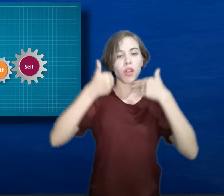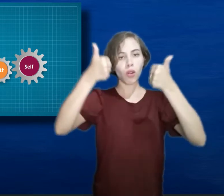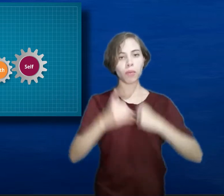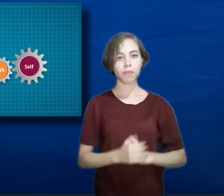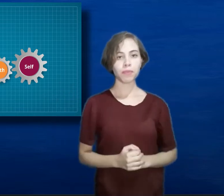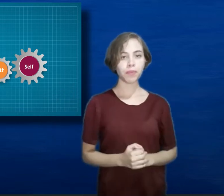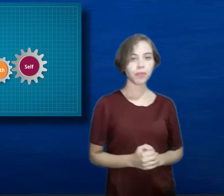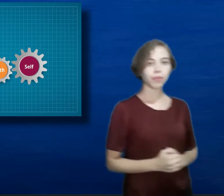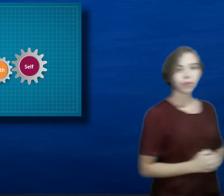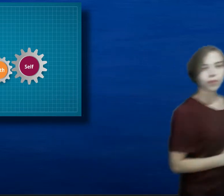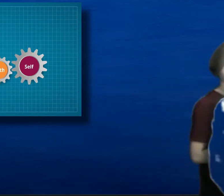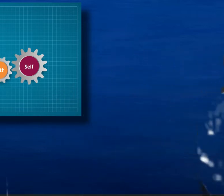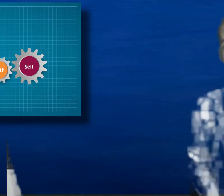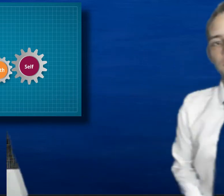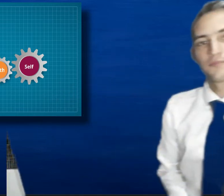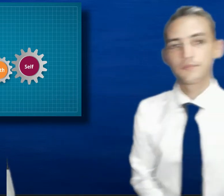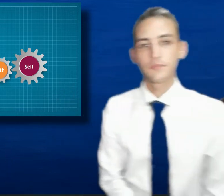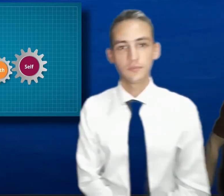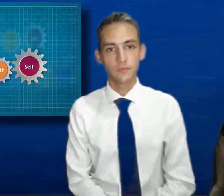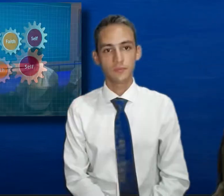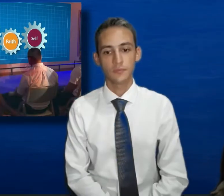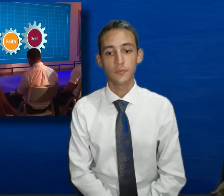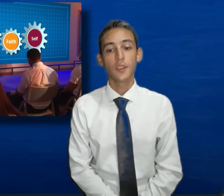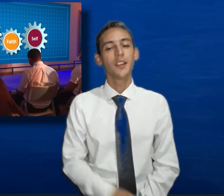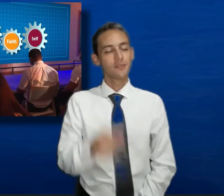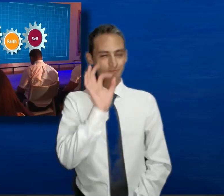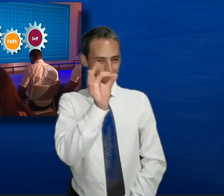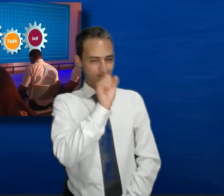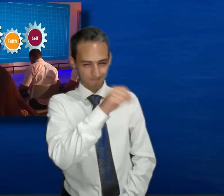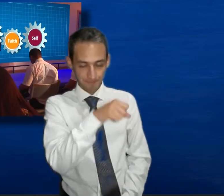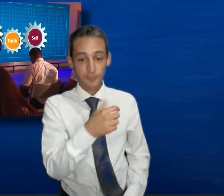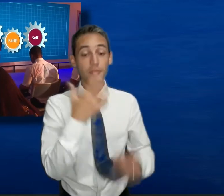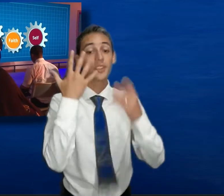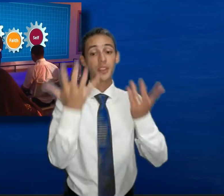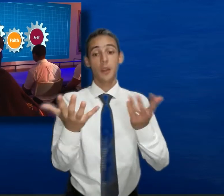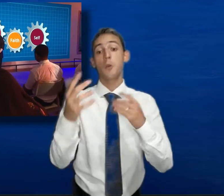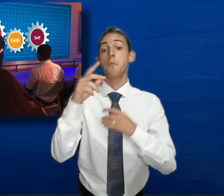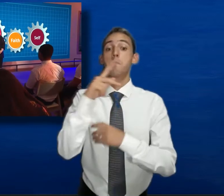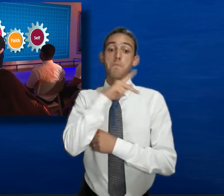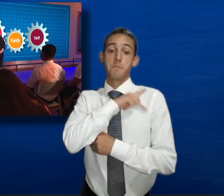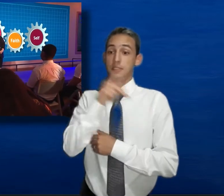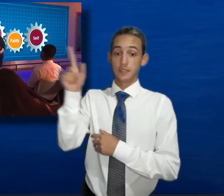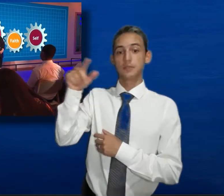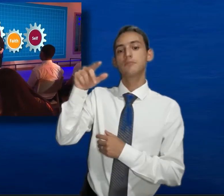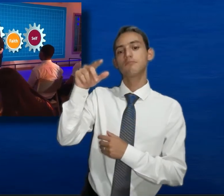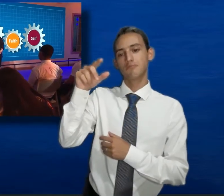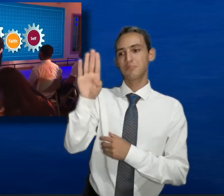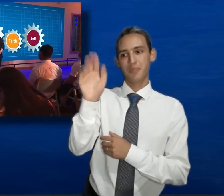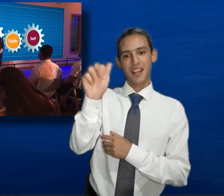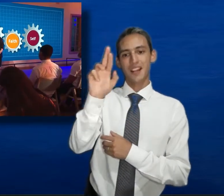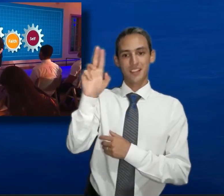deram sugestões práticas e valiosas para nos ajudar a fazer isso. Sim, Lisa, eles